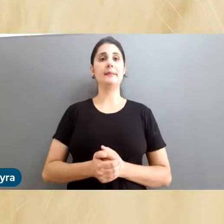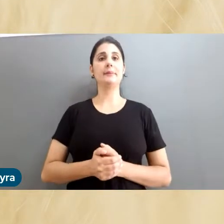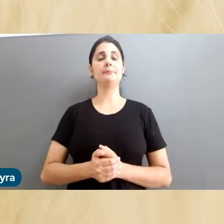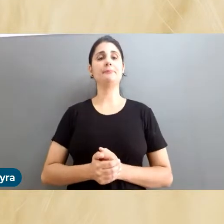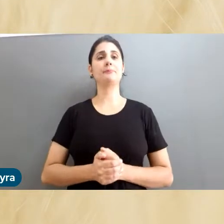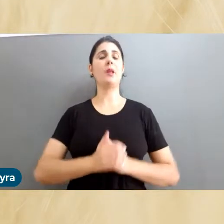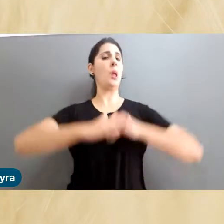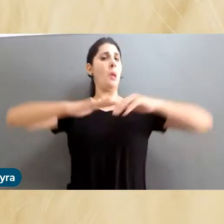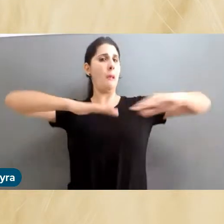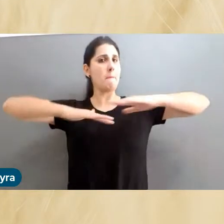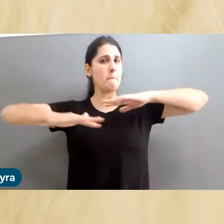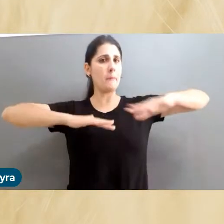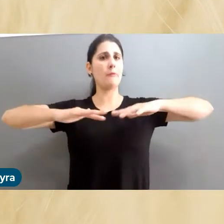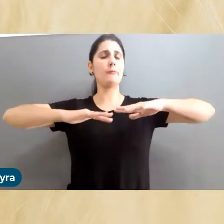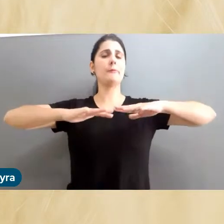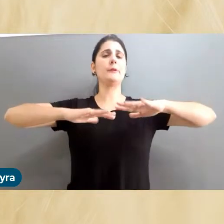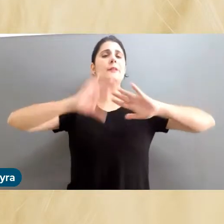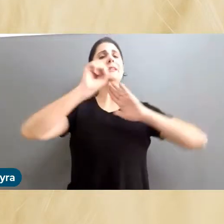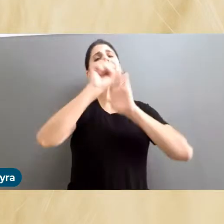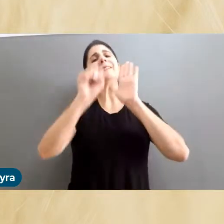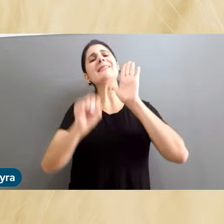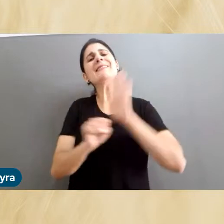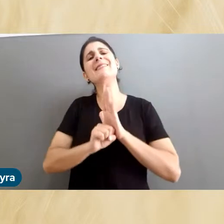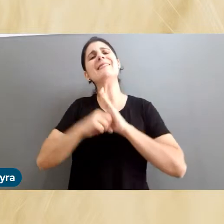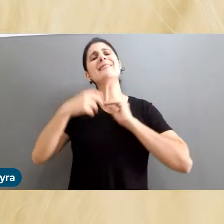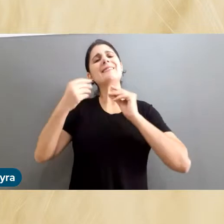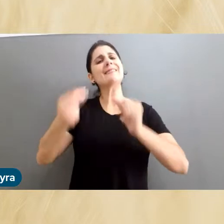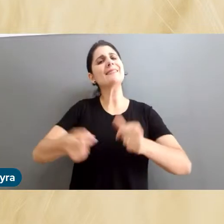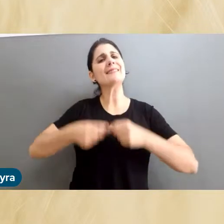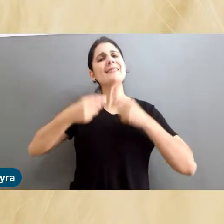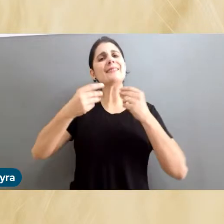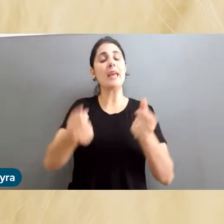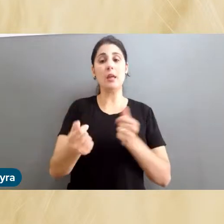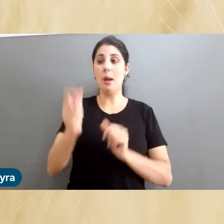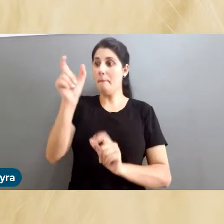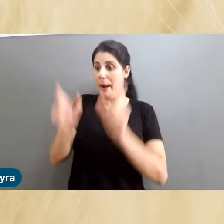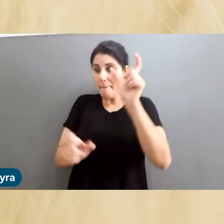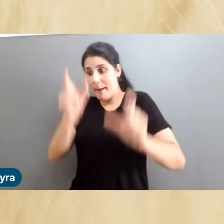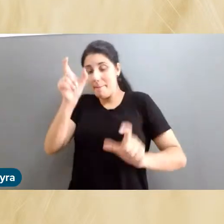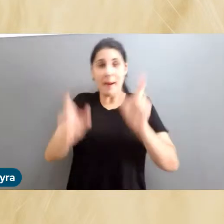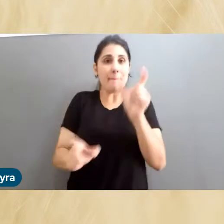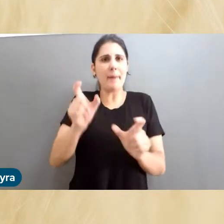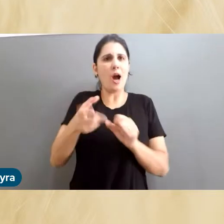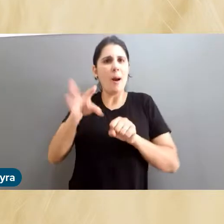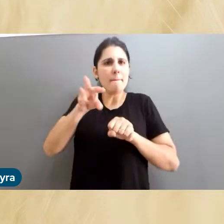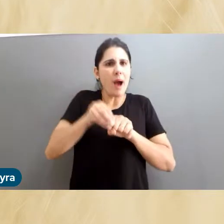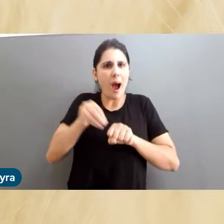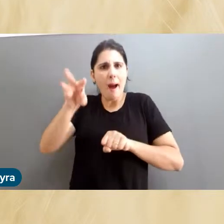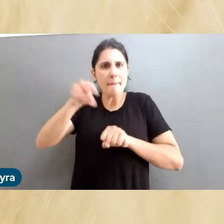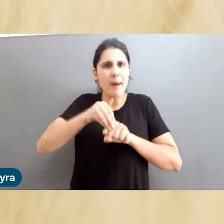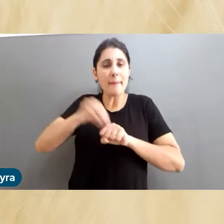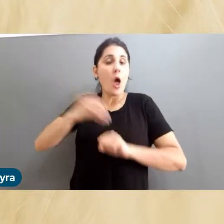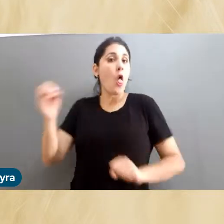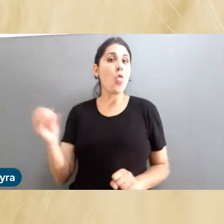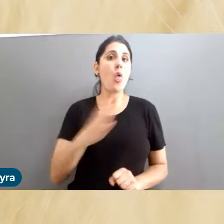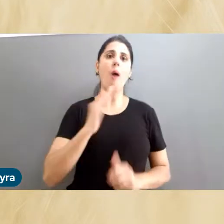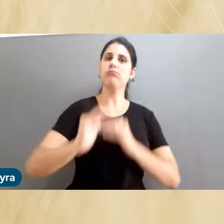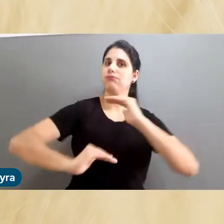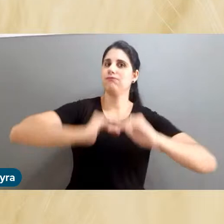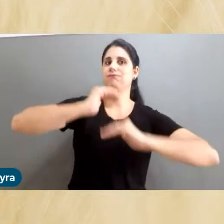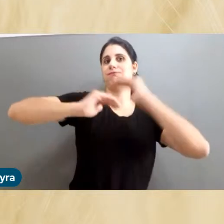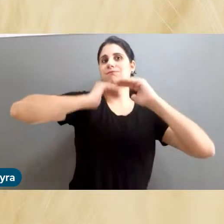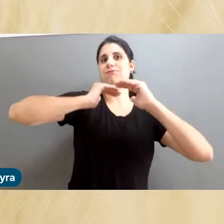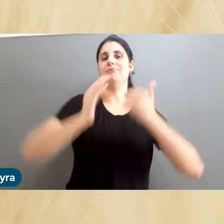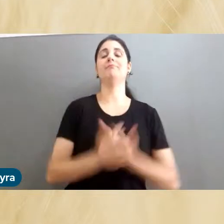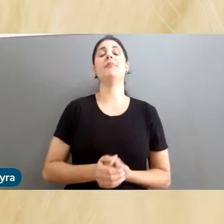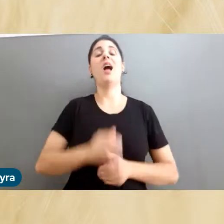movimentam séculos, movimentam uma grande quantidade de pessoas, conhecimentos novos, avanços, nem